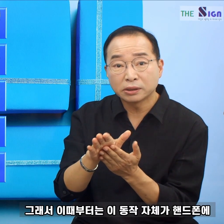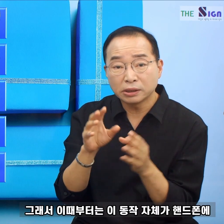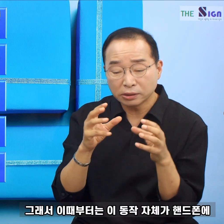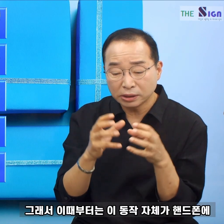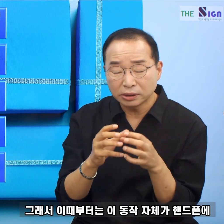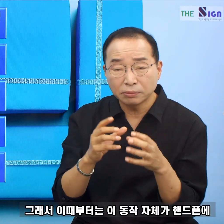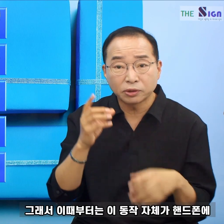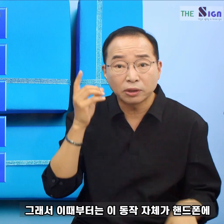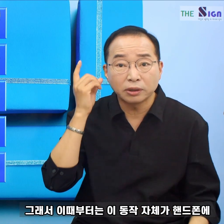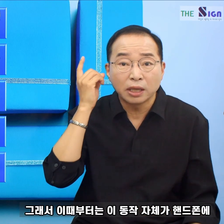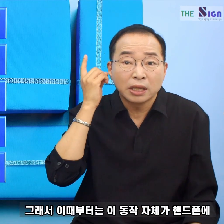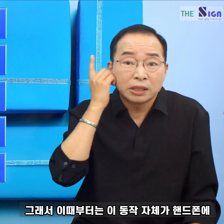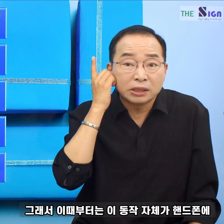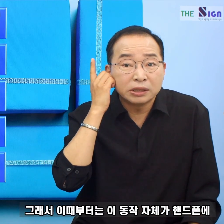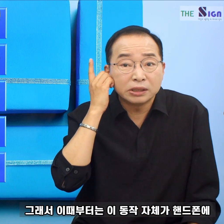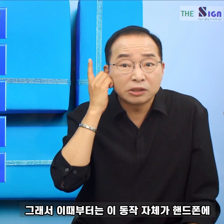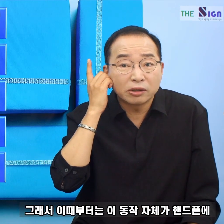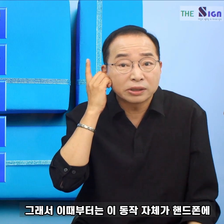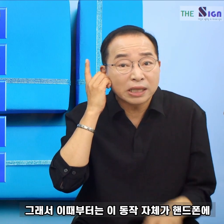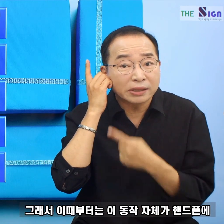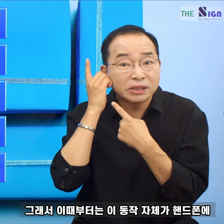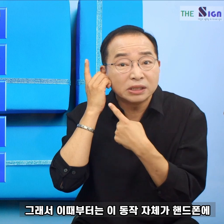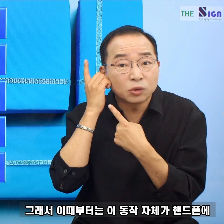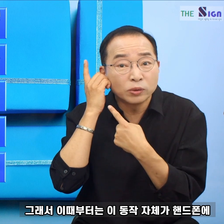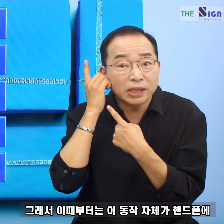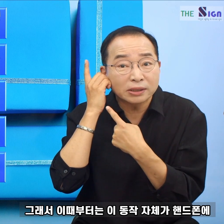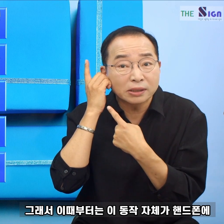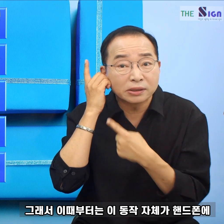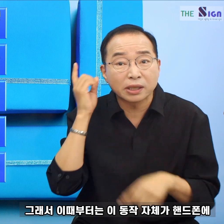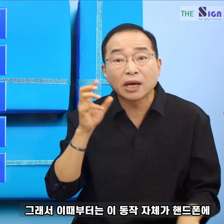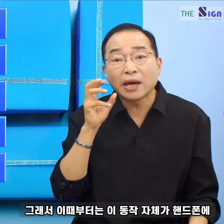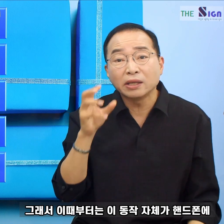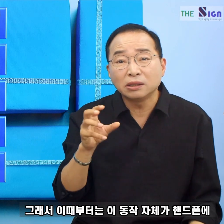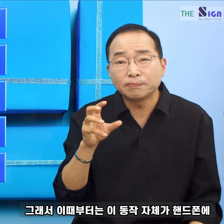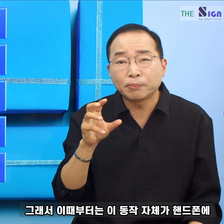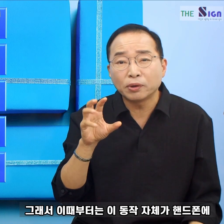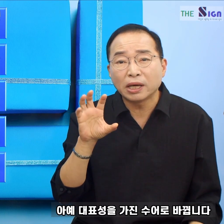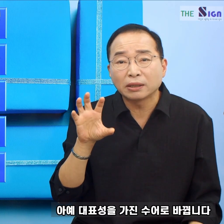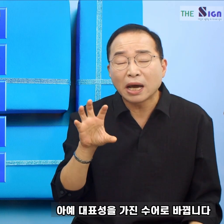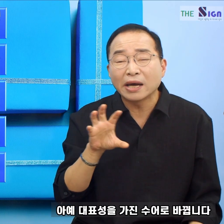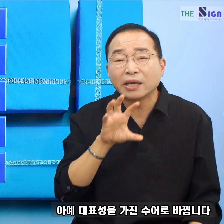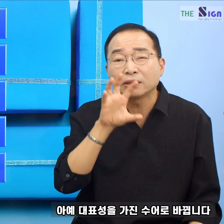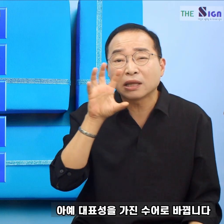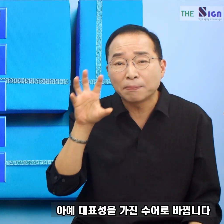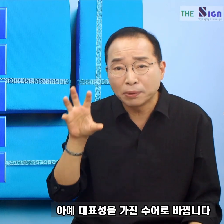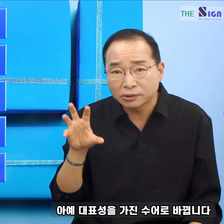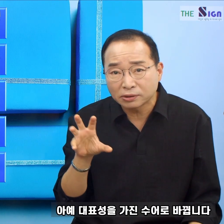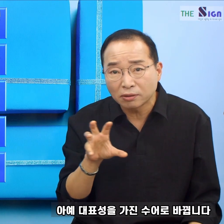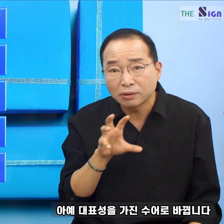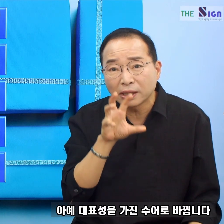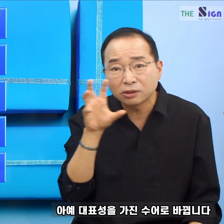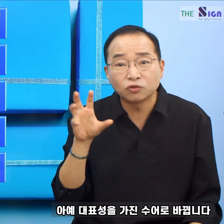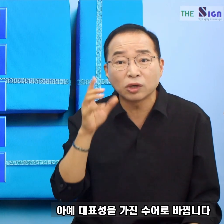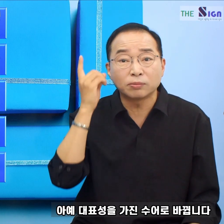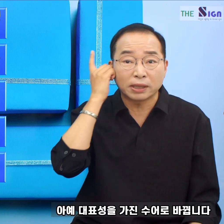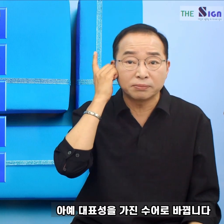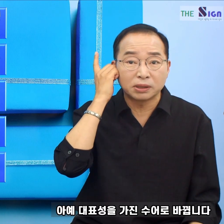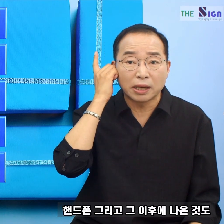그래서 이때부터는 이 동작 자체가 핸드폰의 아예 대표성을 가진 수어로 바뀝니다.